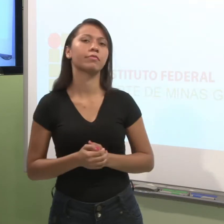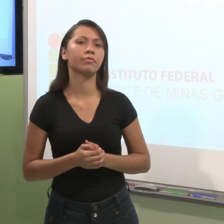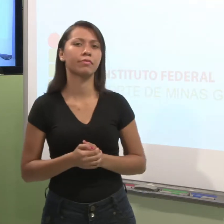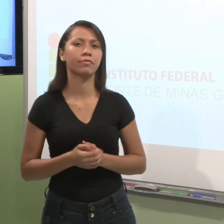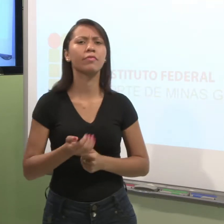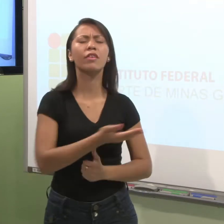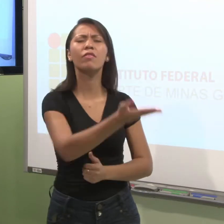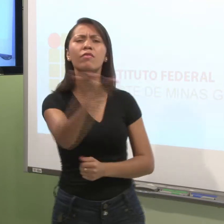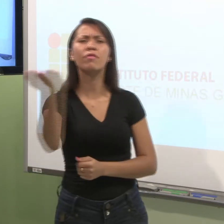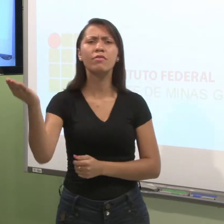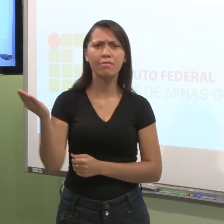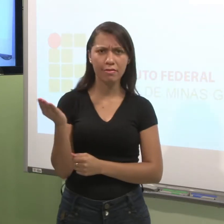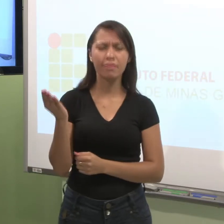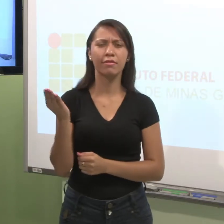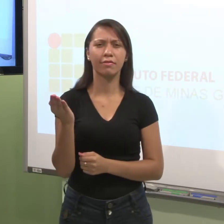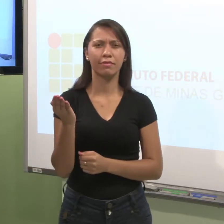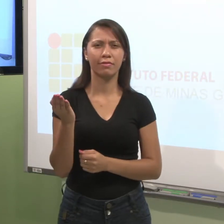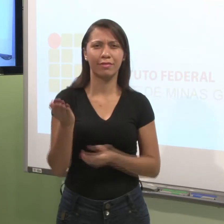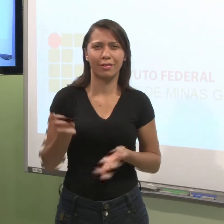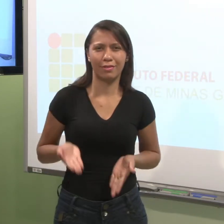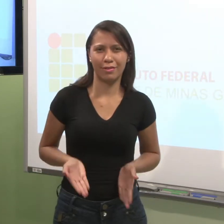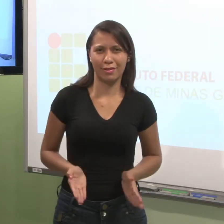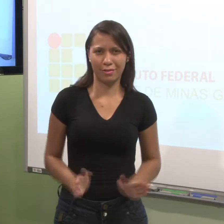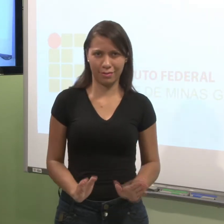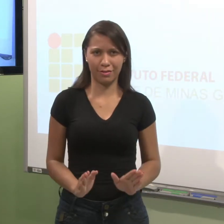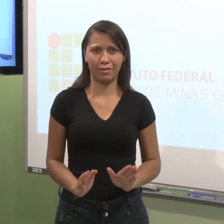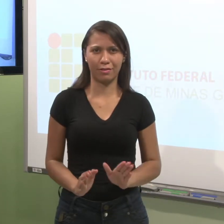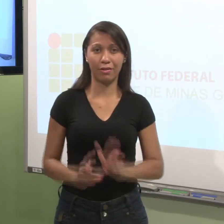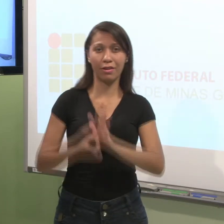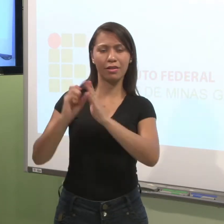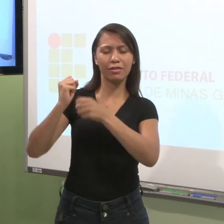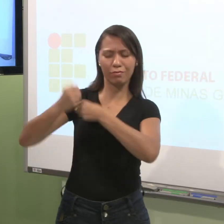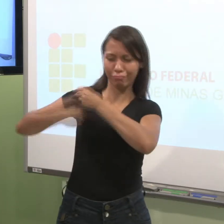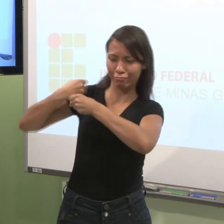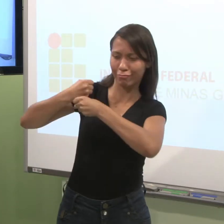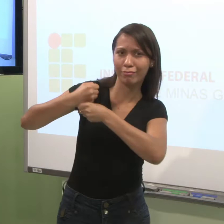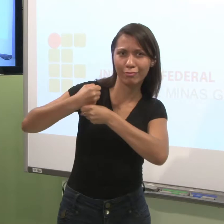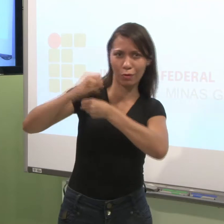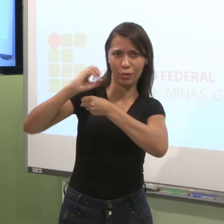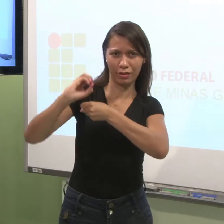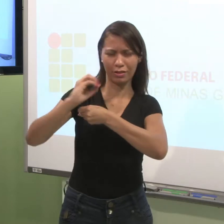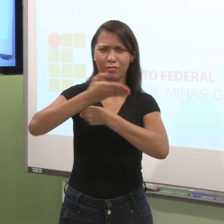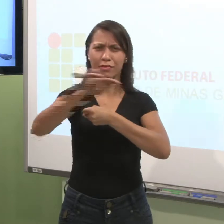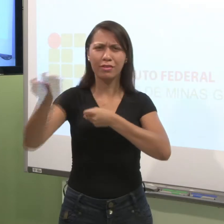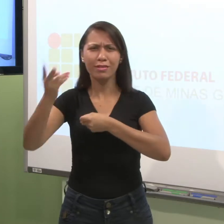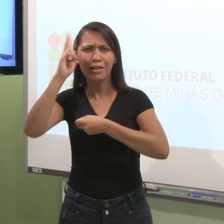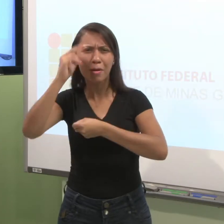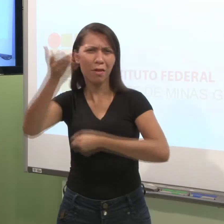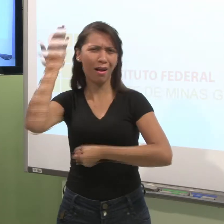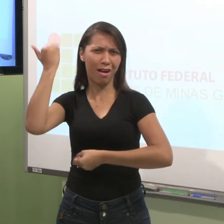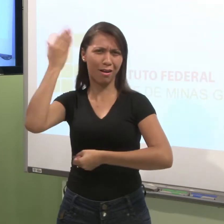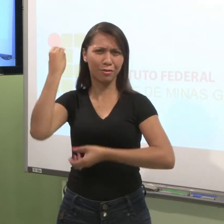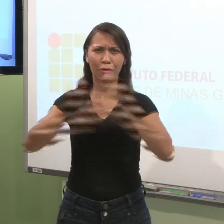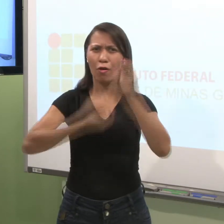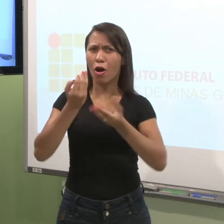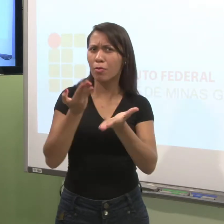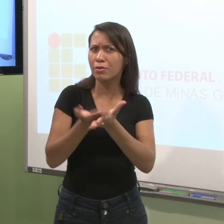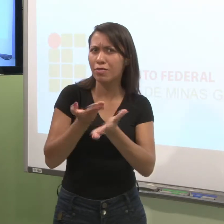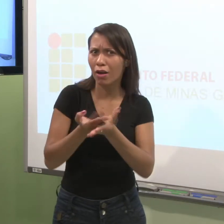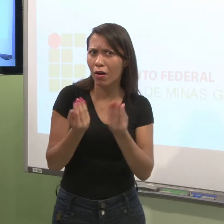Vocês que, como eu, nasceram antes da década de 80, lembram como eram feitos os trabalhos na época da escola? As